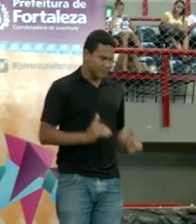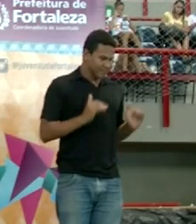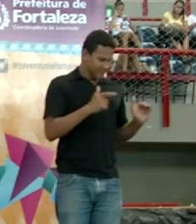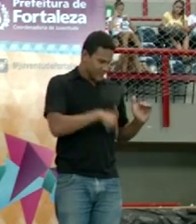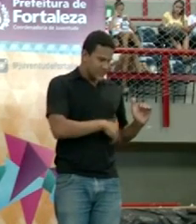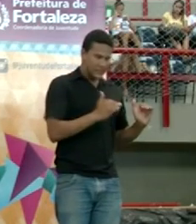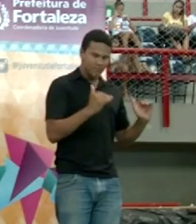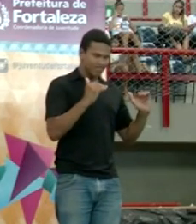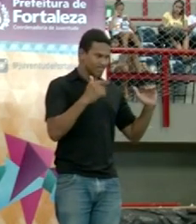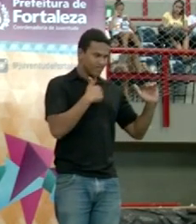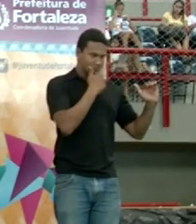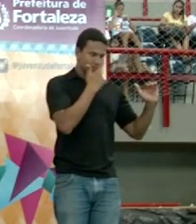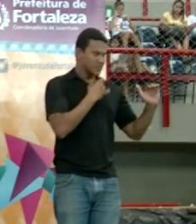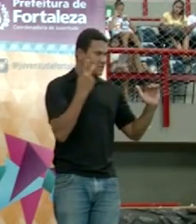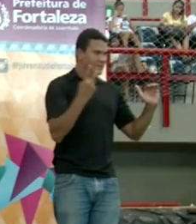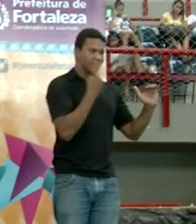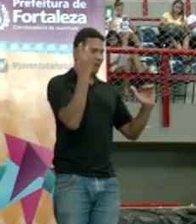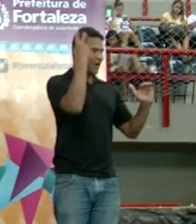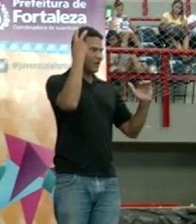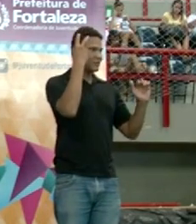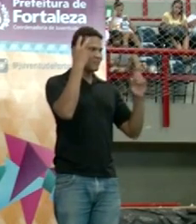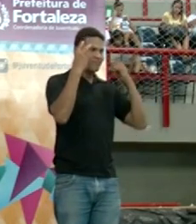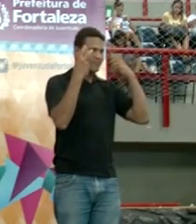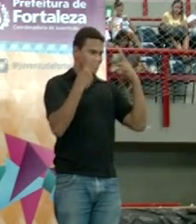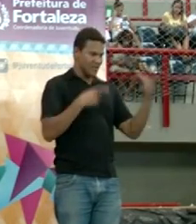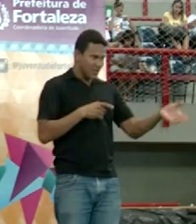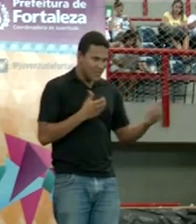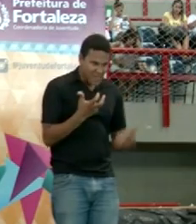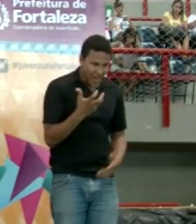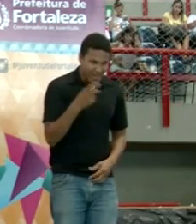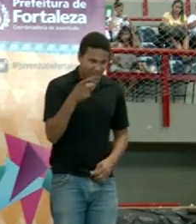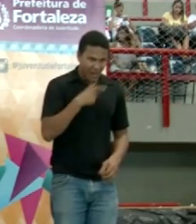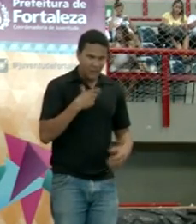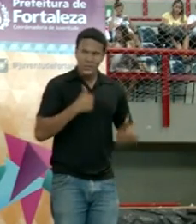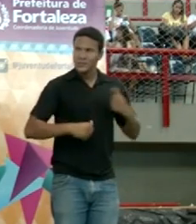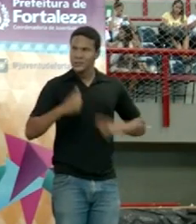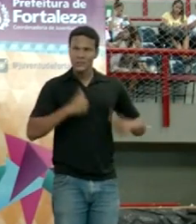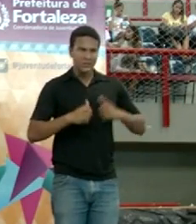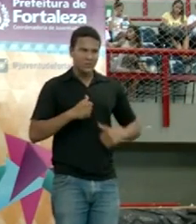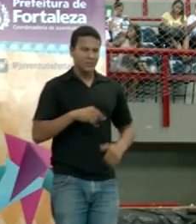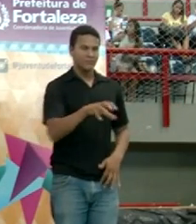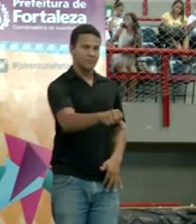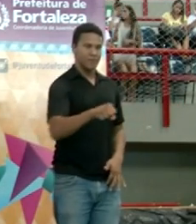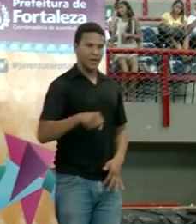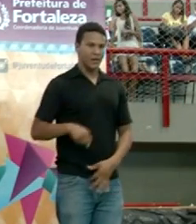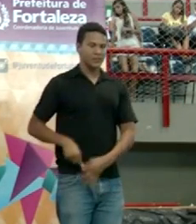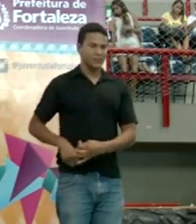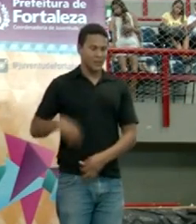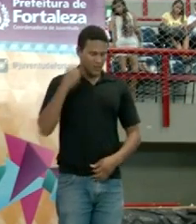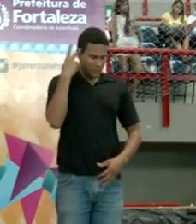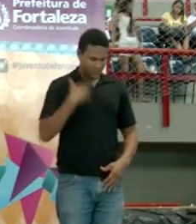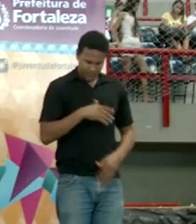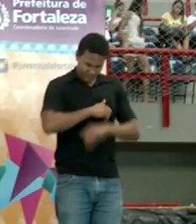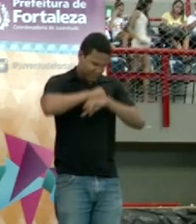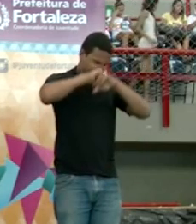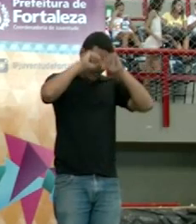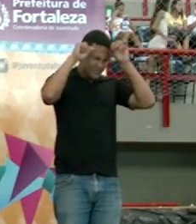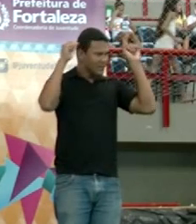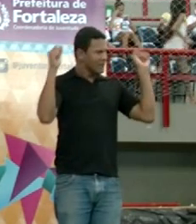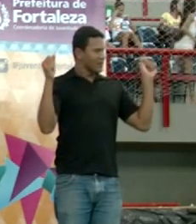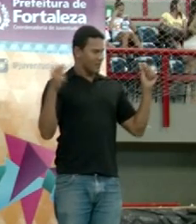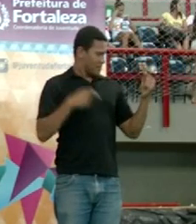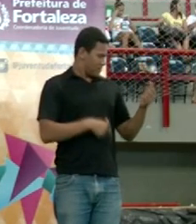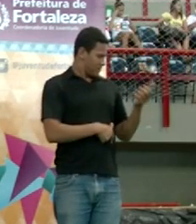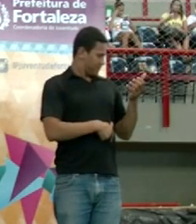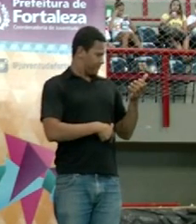seu celular. Quer deixar o cabo arrepiado, aperreado, é alguém pegar o celular dele. Ele acorda com o celular, porque quem